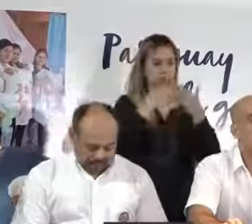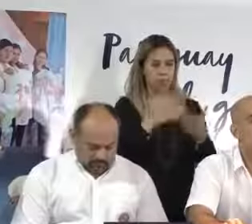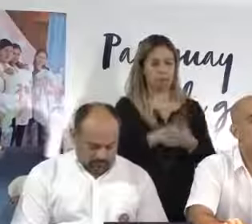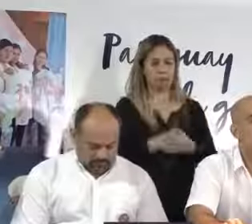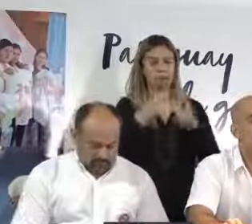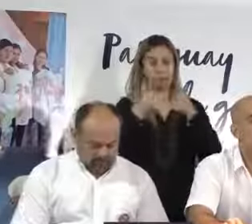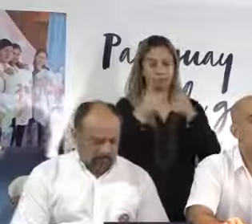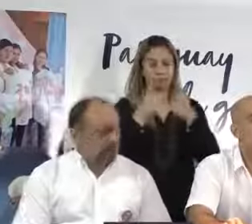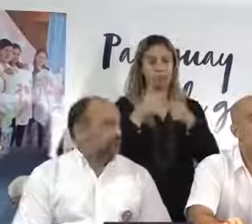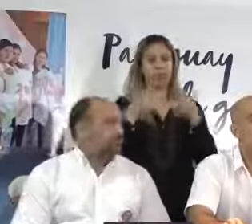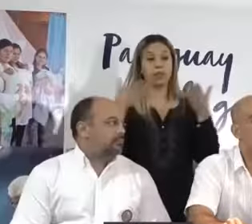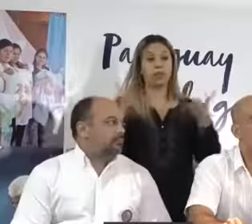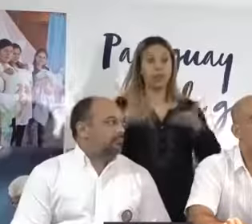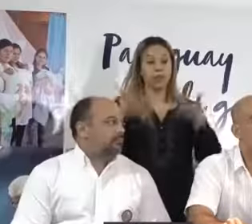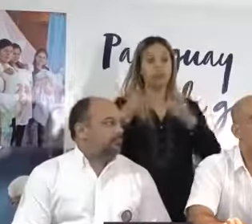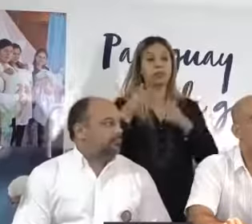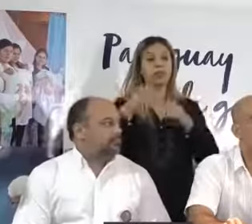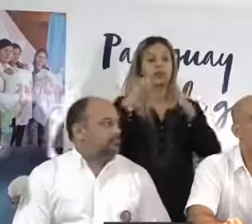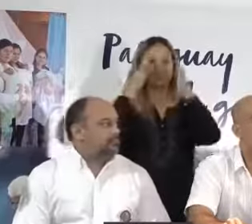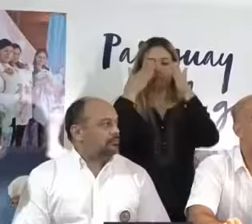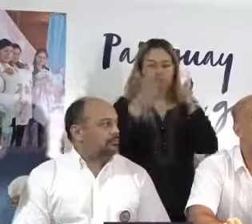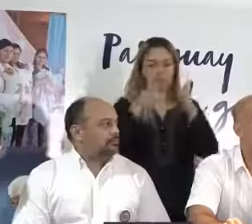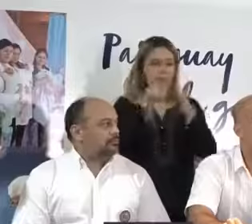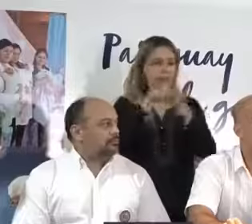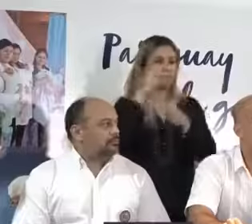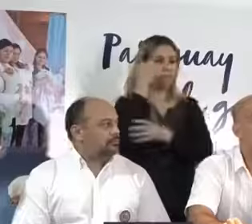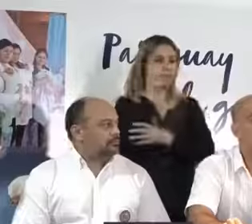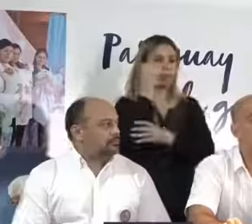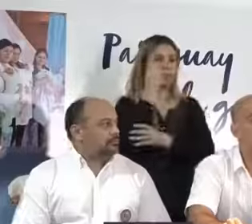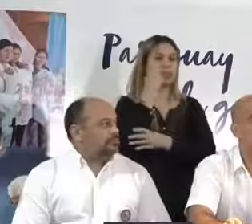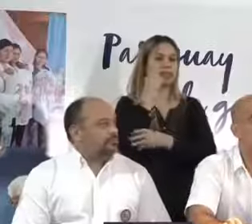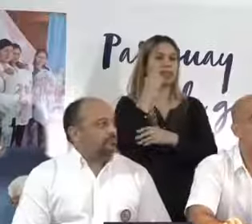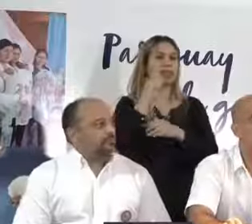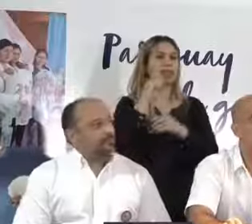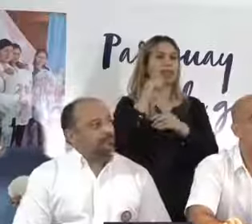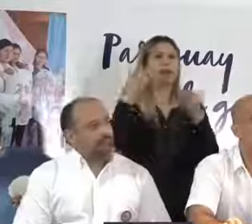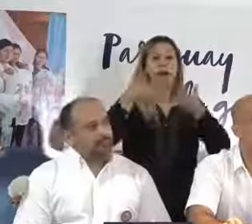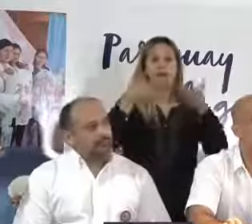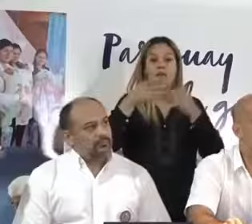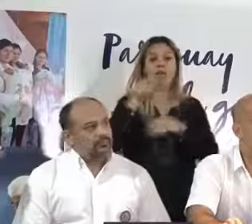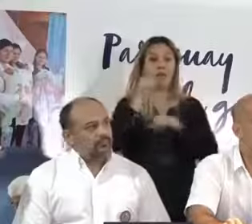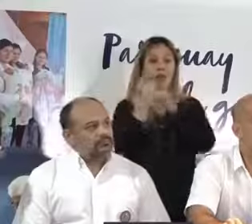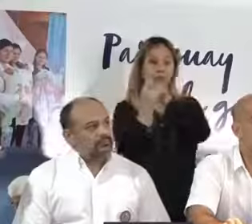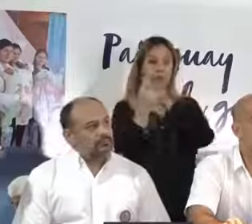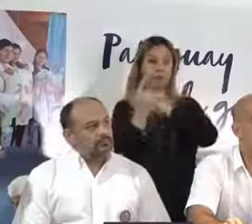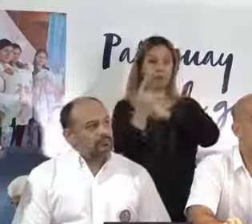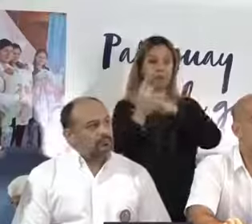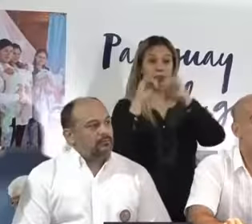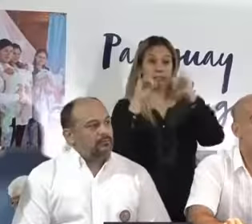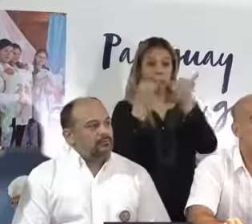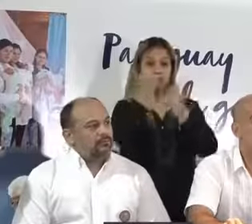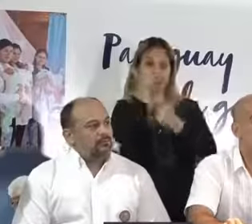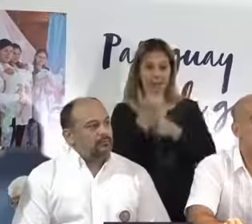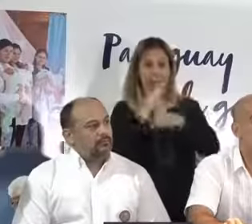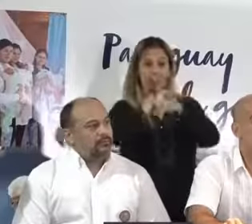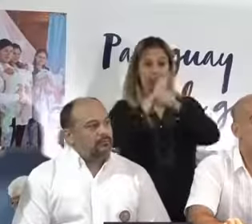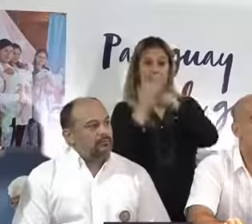actualmente en los contactos del primer caso y de otros casos que pudieran surgir. La idea